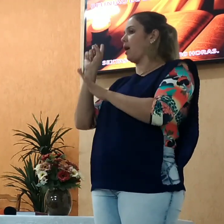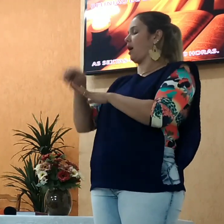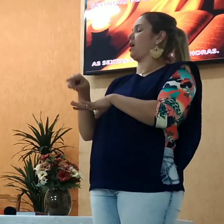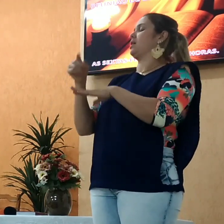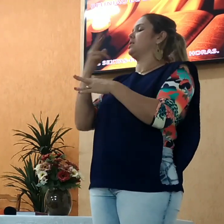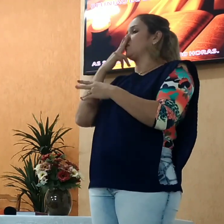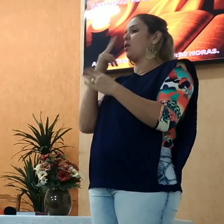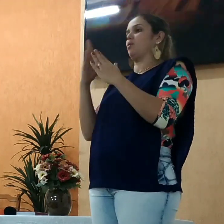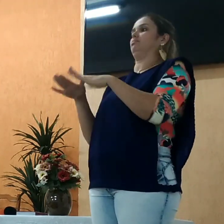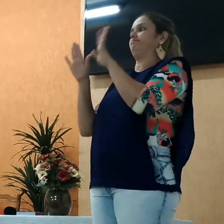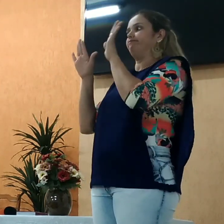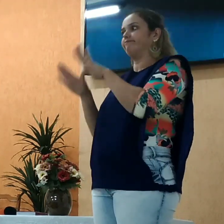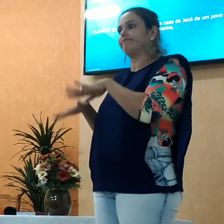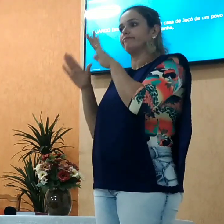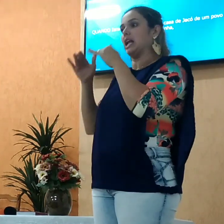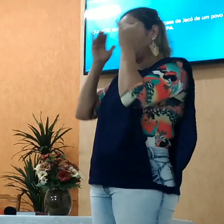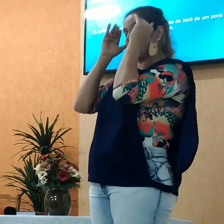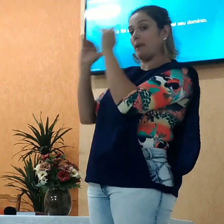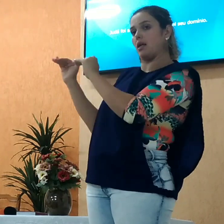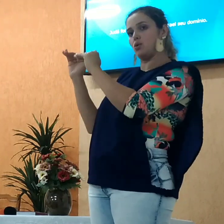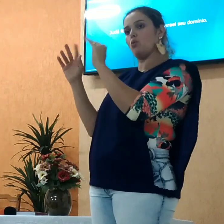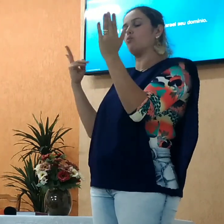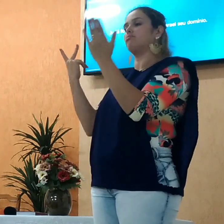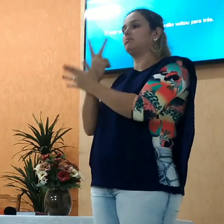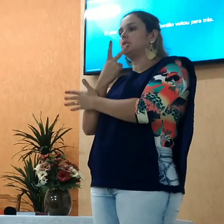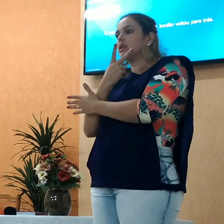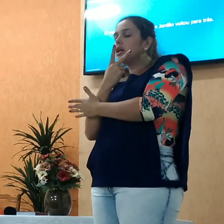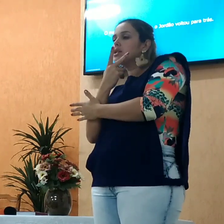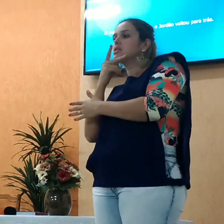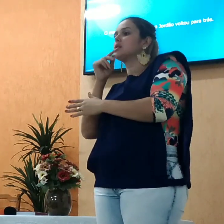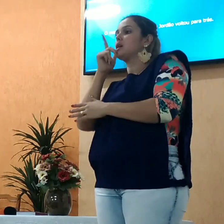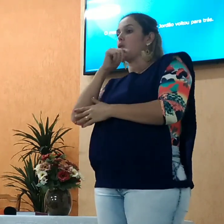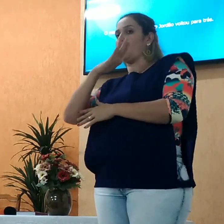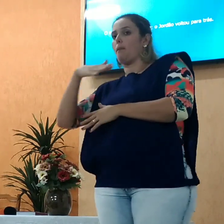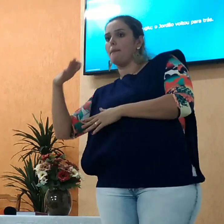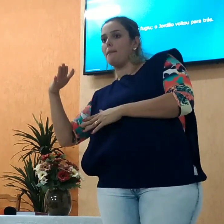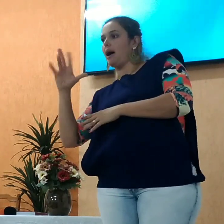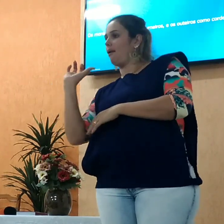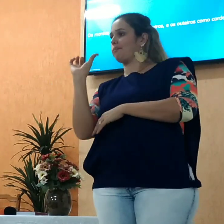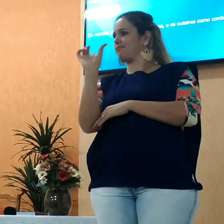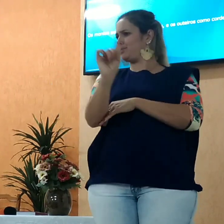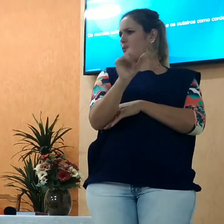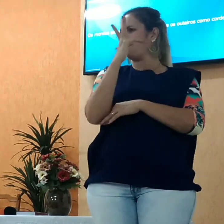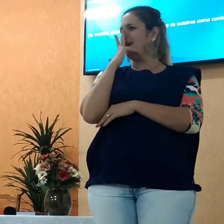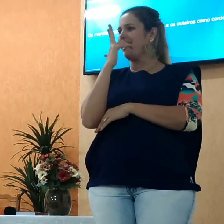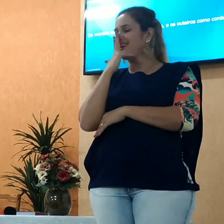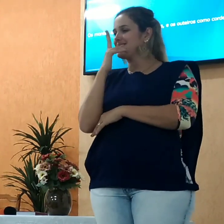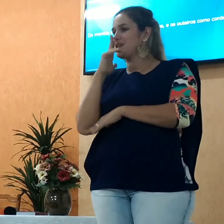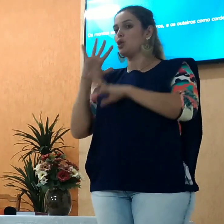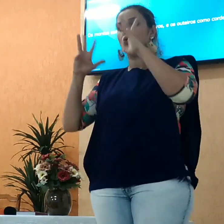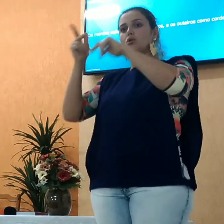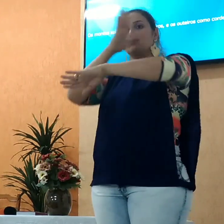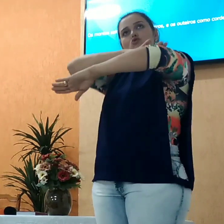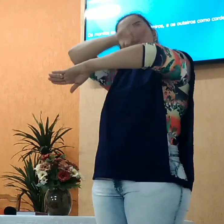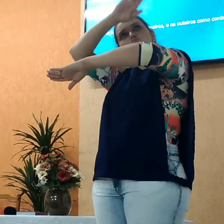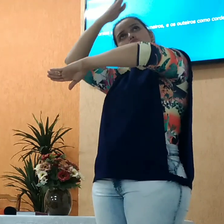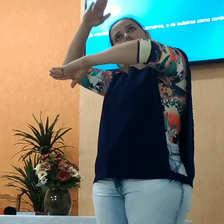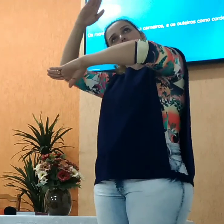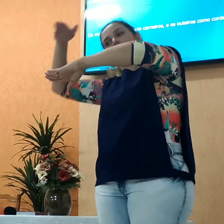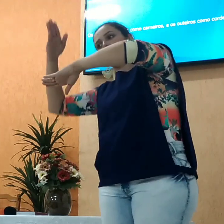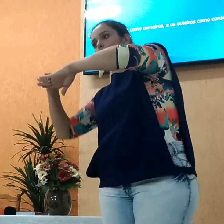domínio. O mar viu isto e fugiu, o Jordão tornou atrás, os montes saltaram